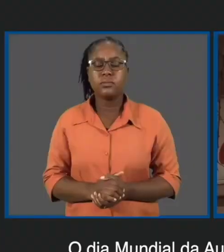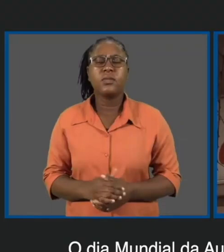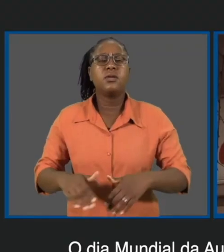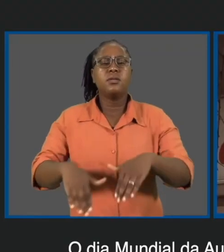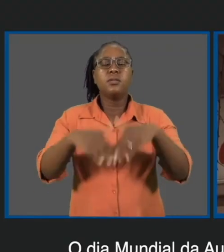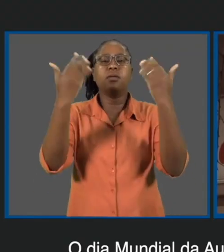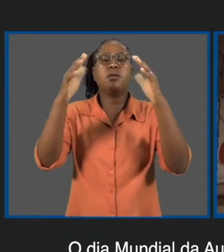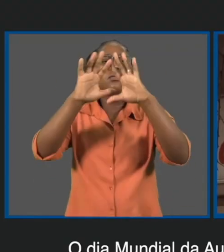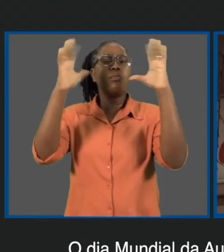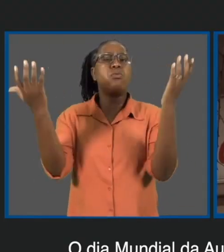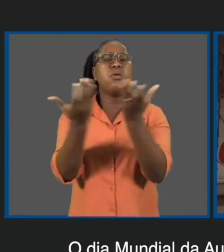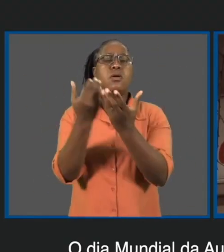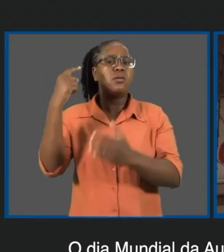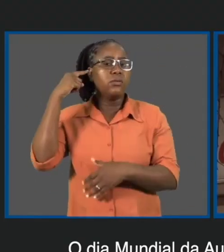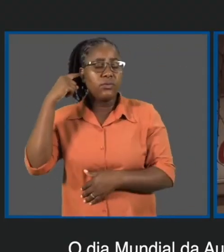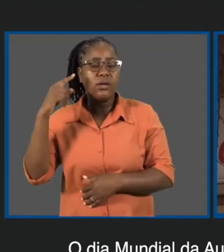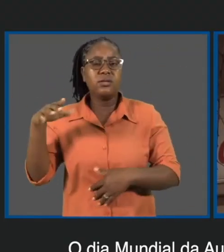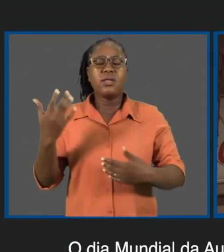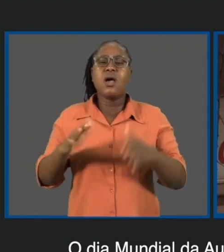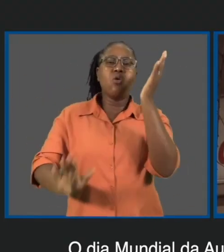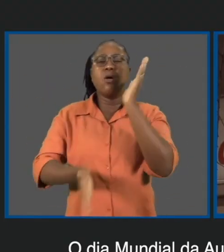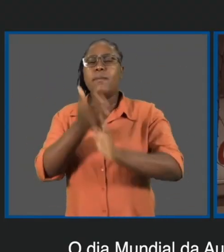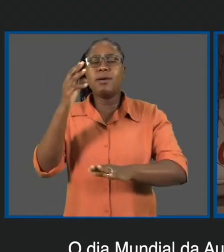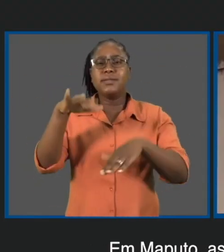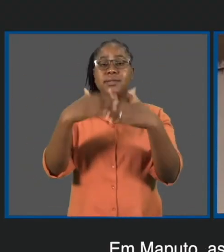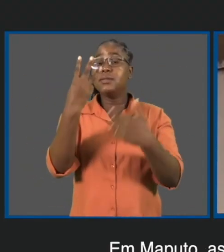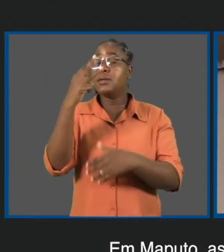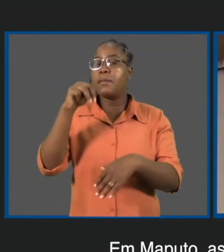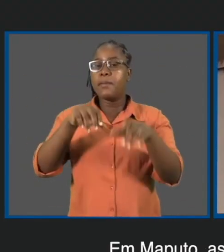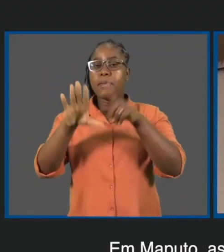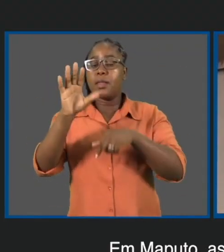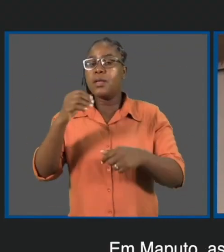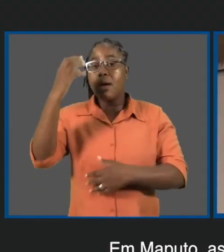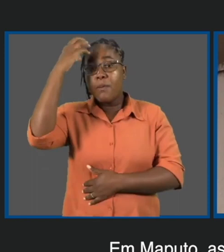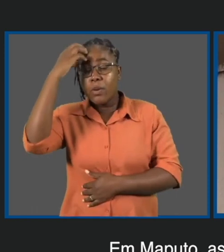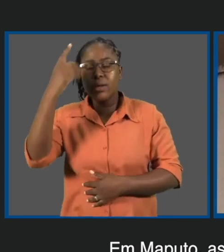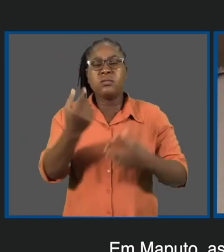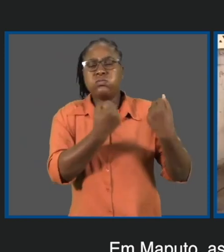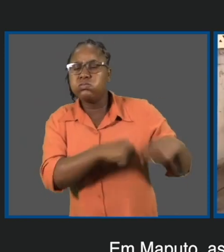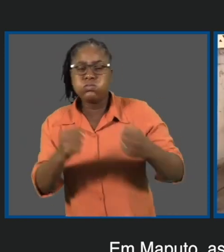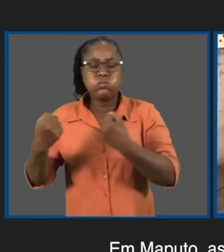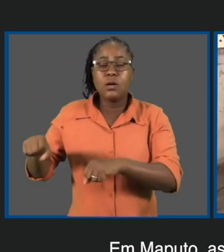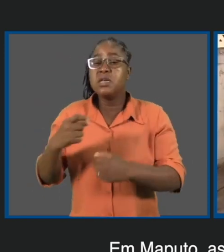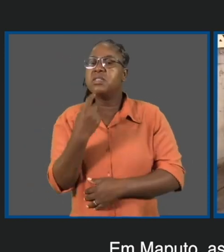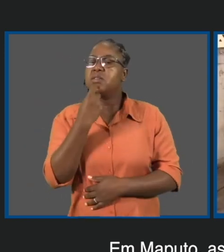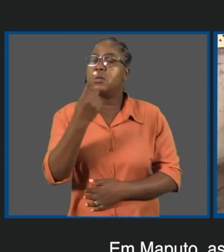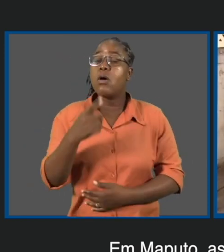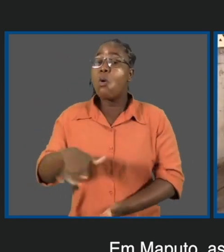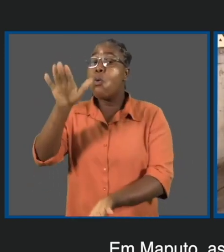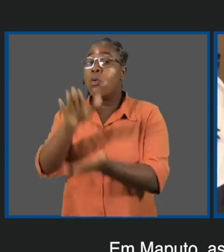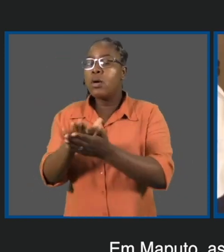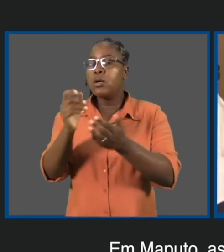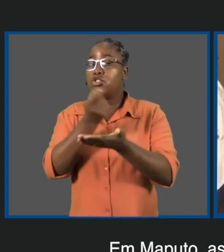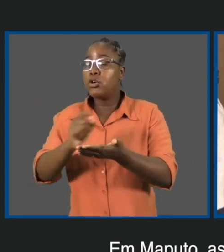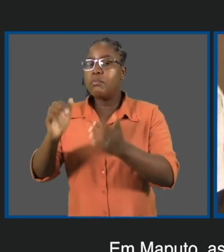O Dia Mundial da Audição é celebrado a 3 de março. Em Maputo, as atividades centrais foram realizadas na